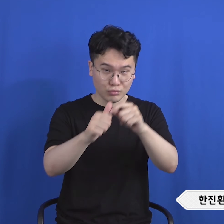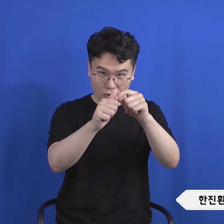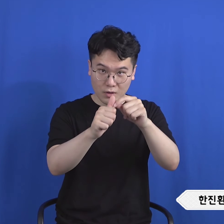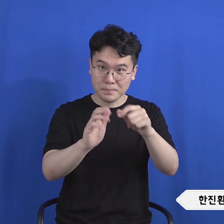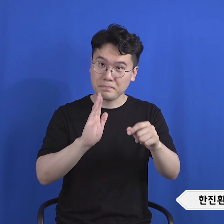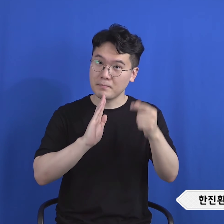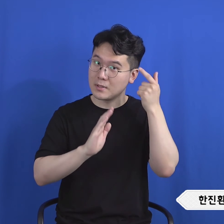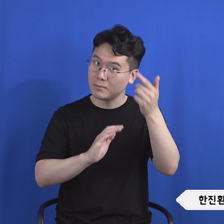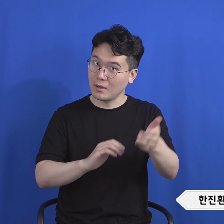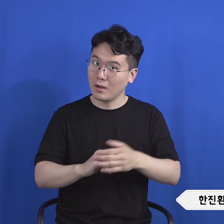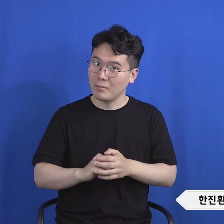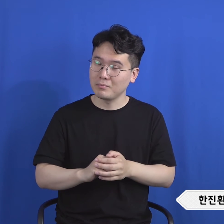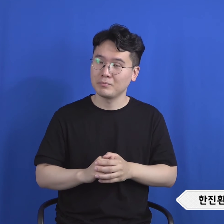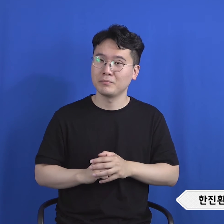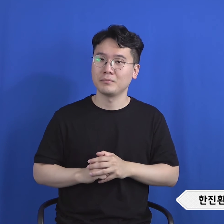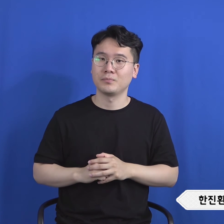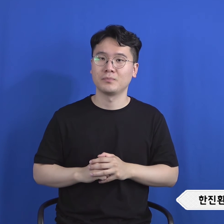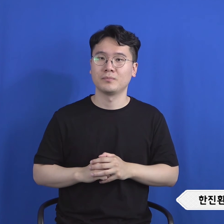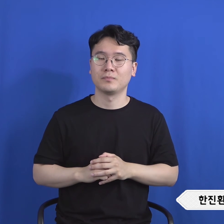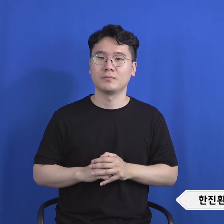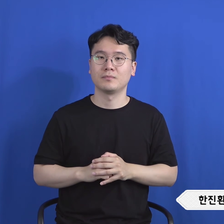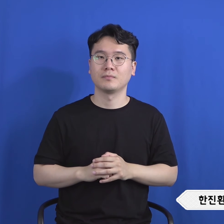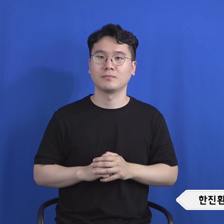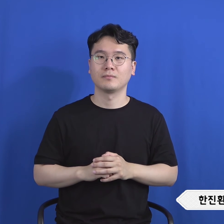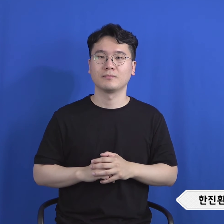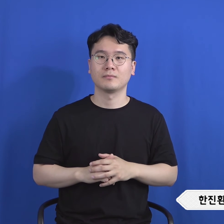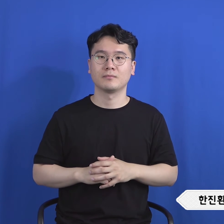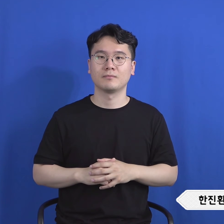구원이십니까? 예수님이 여러분의 전부이십니까?